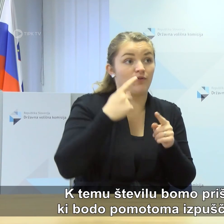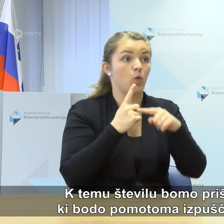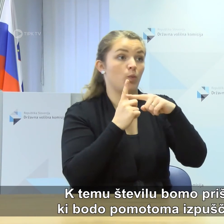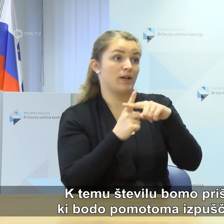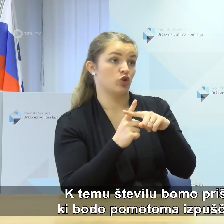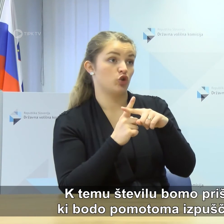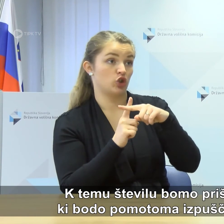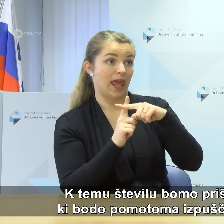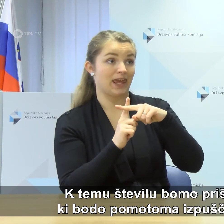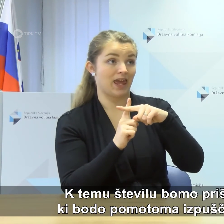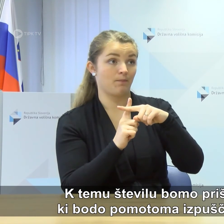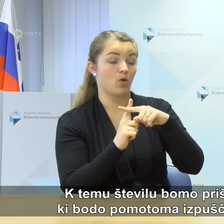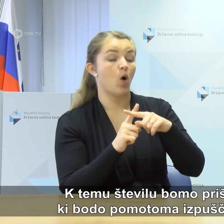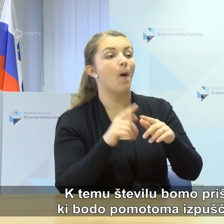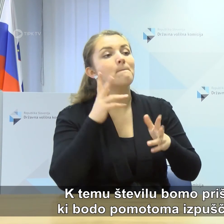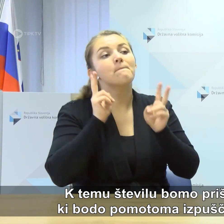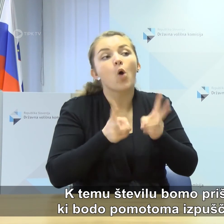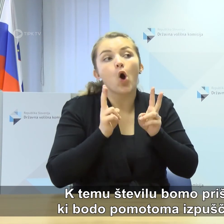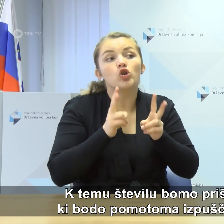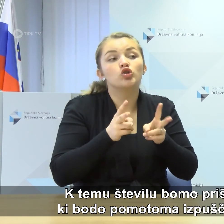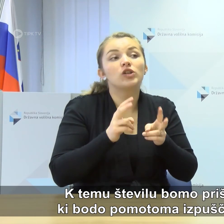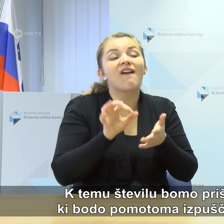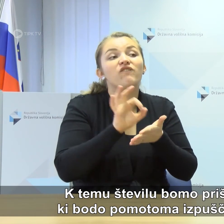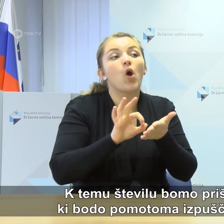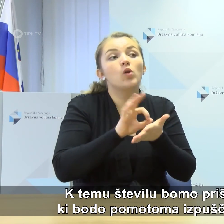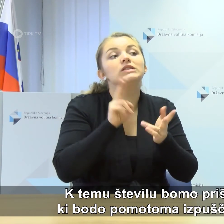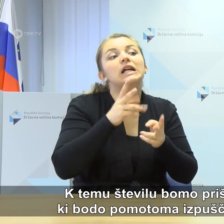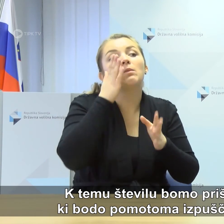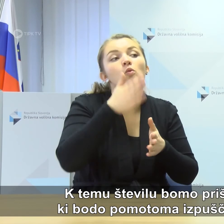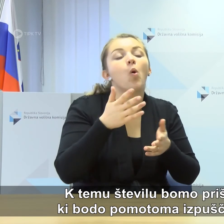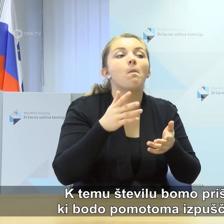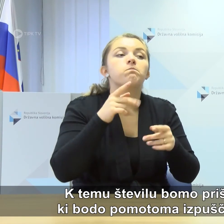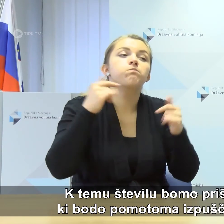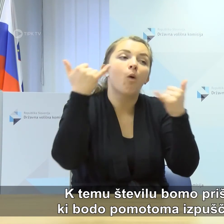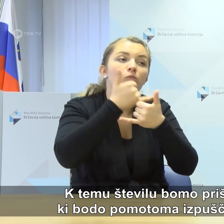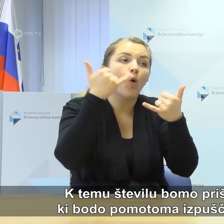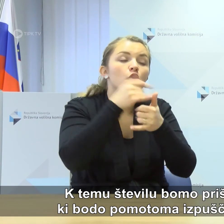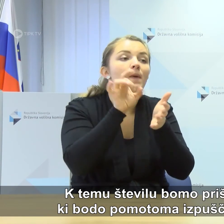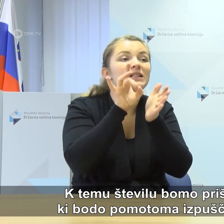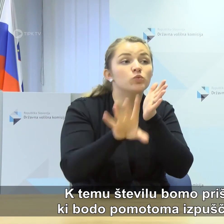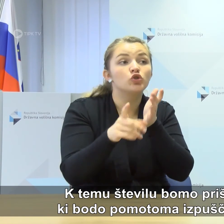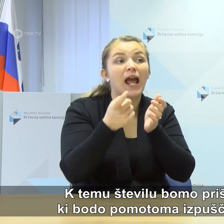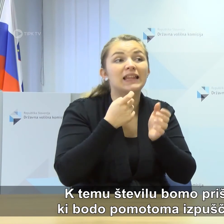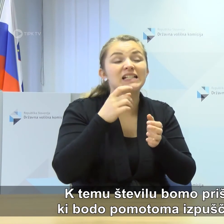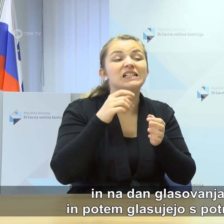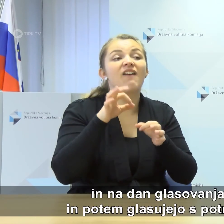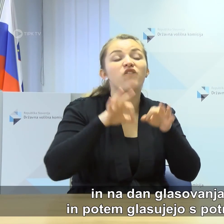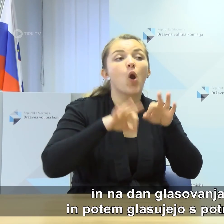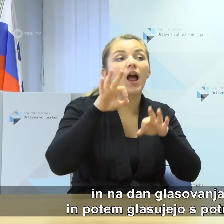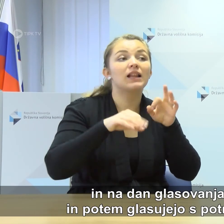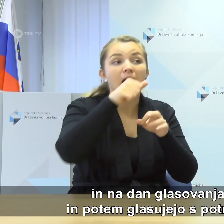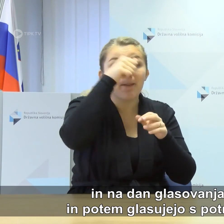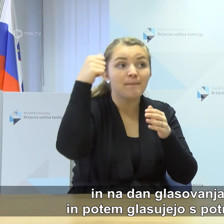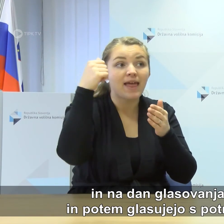ki bodo pomotoma izpuščeni iz volilnega imenika in na dan glasovanja pridejo